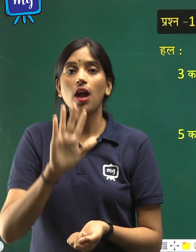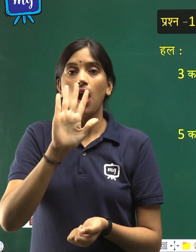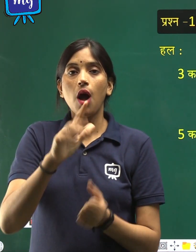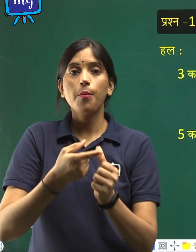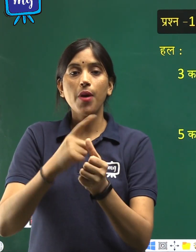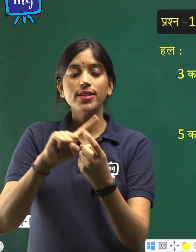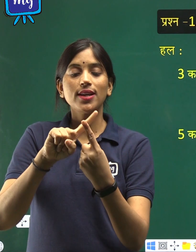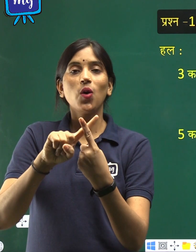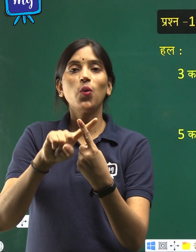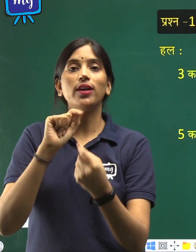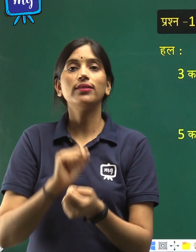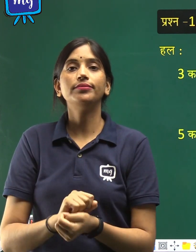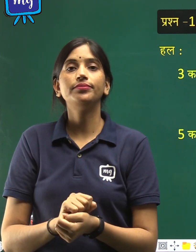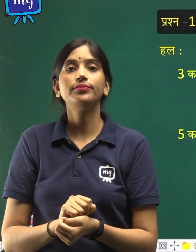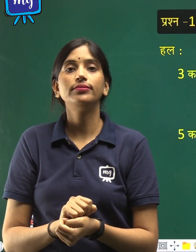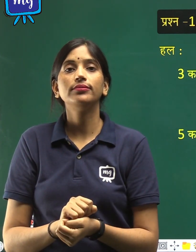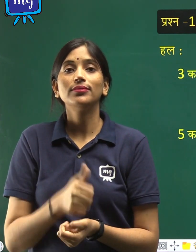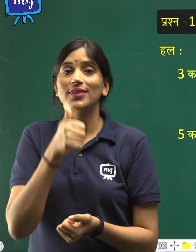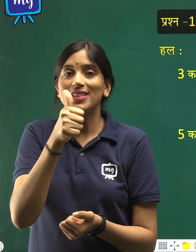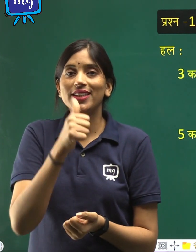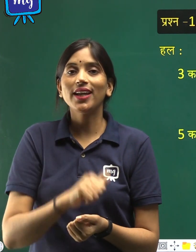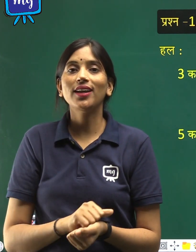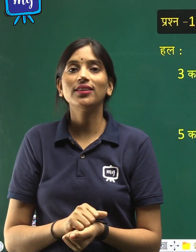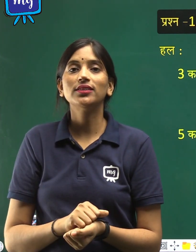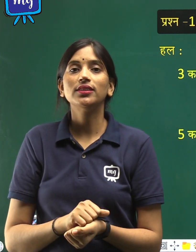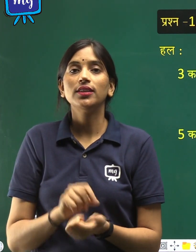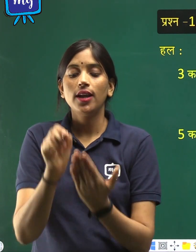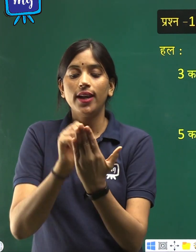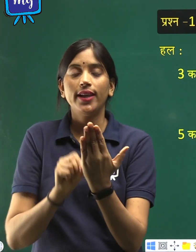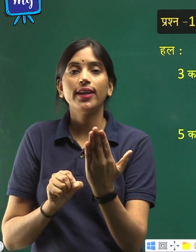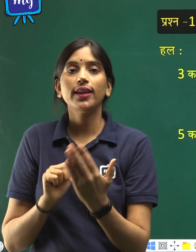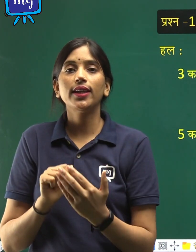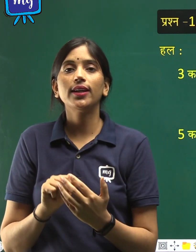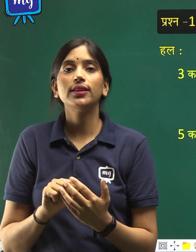5 का गुणन, ठीक है, लिखेंगे